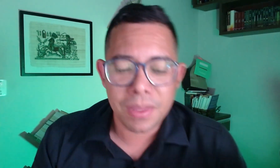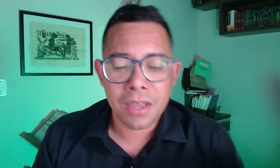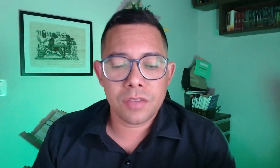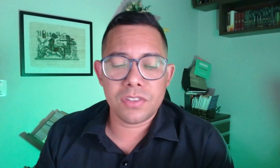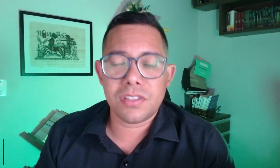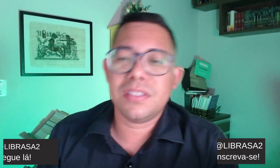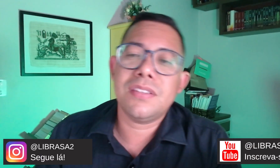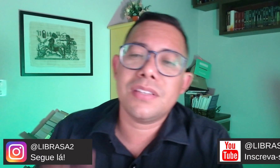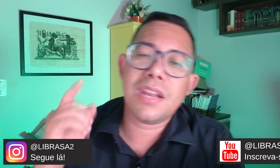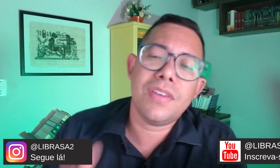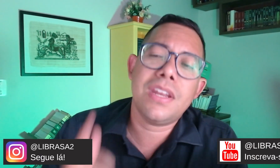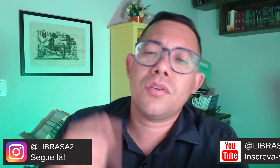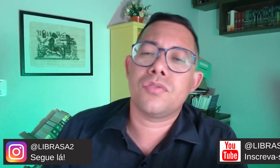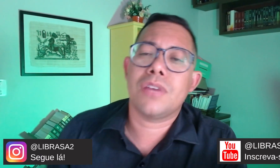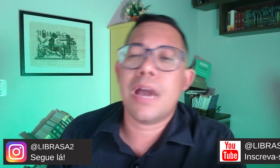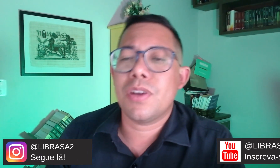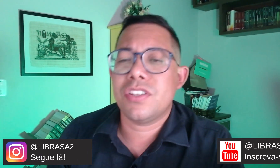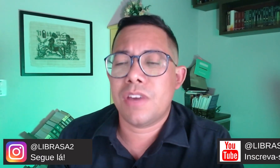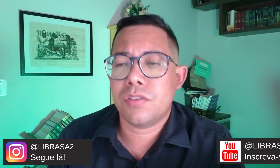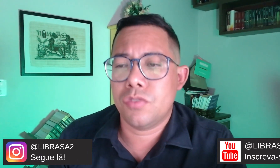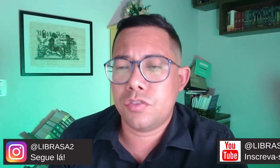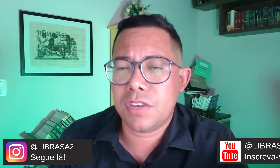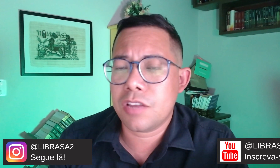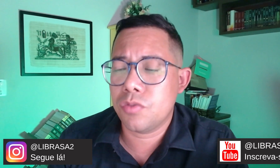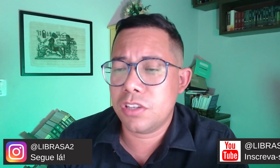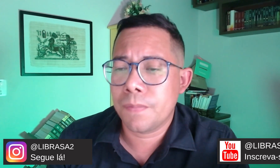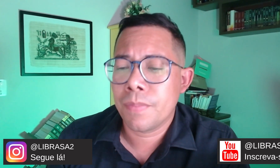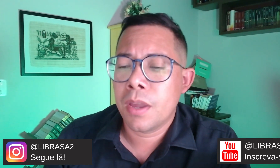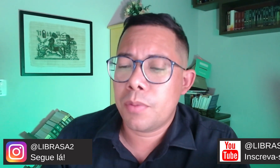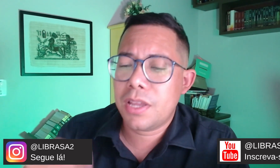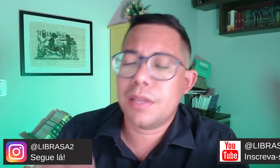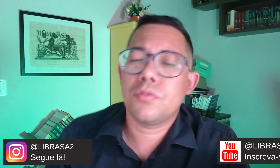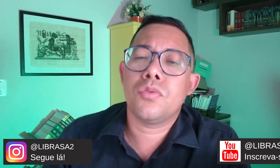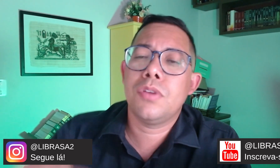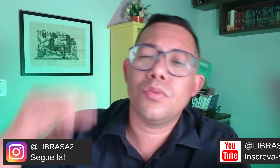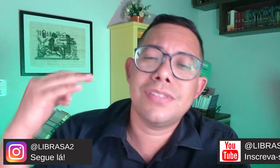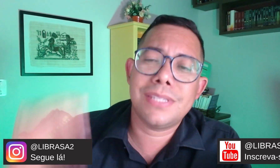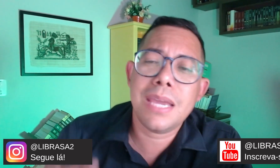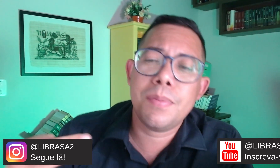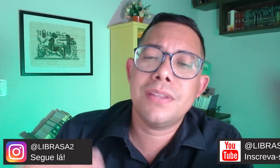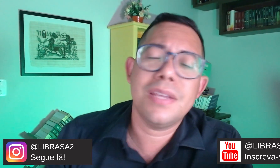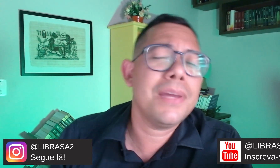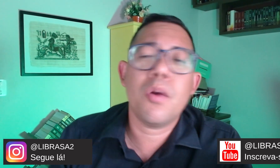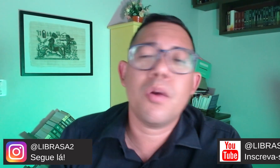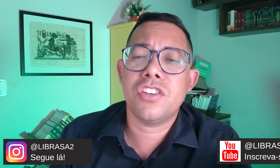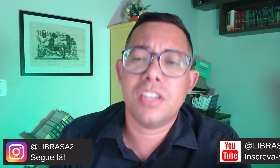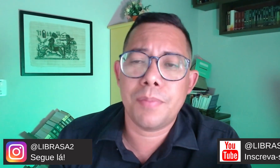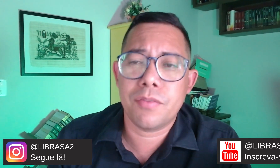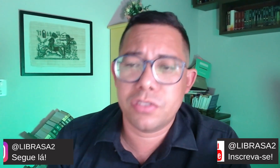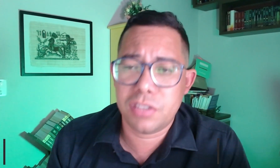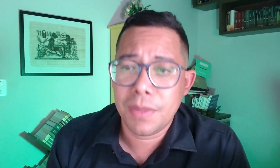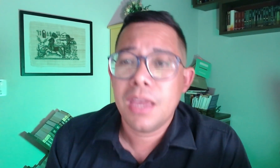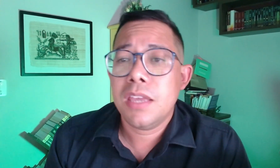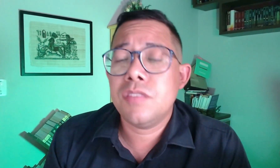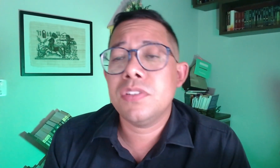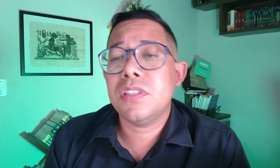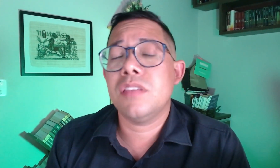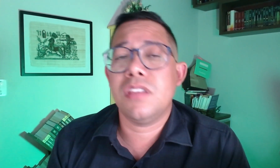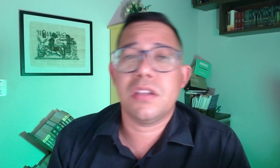de você se inscrever em nosso canal, ativar as notificações, porque temos conteúdo sempre, semanalmente, aqui para você. E se você deseja